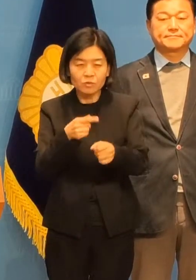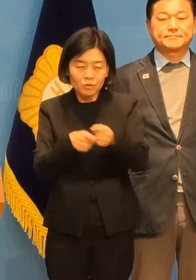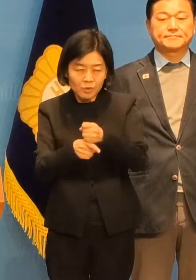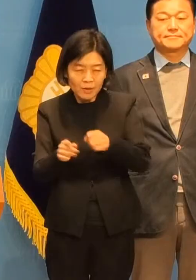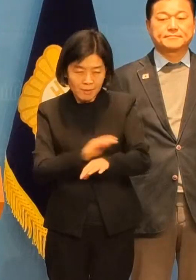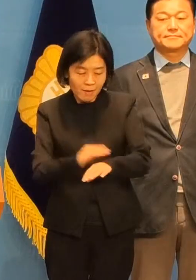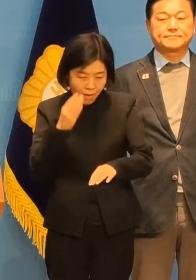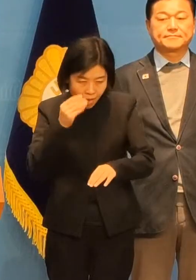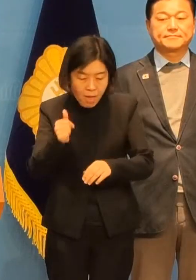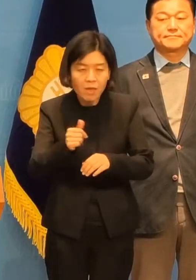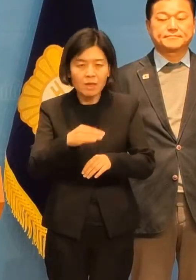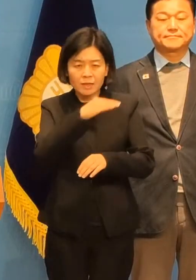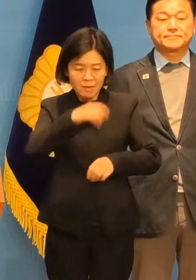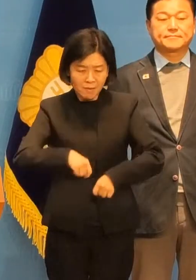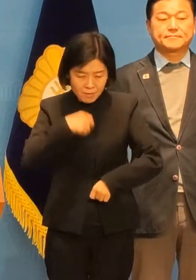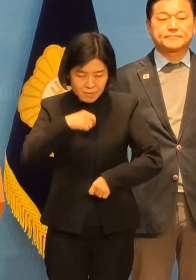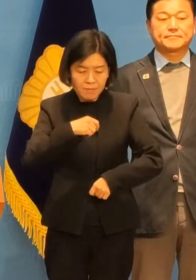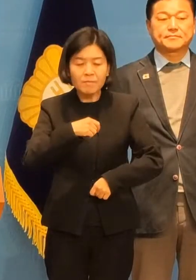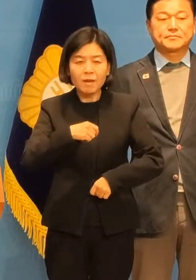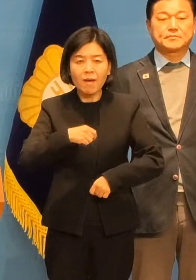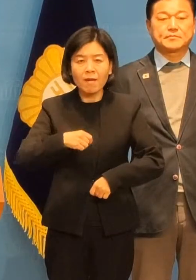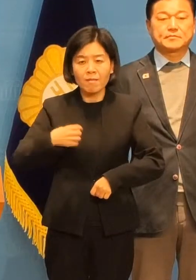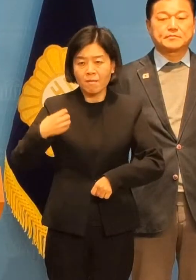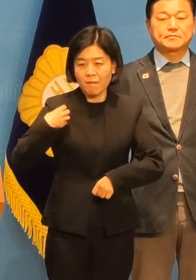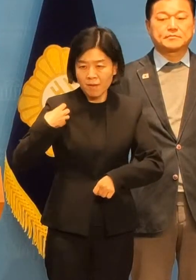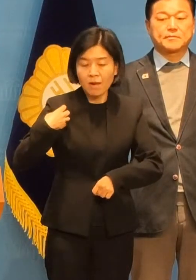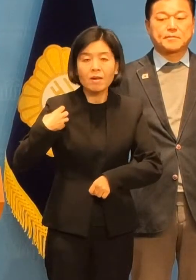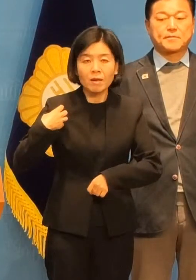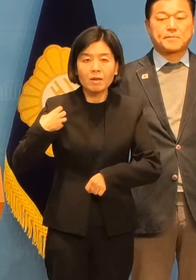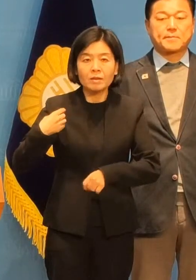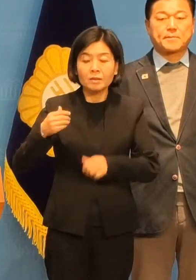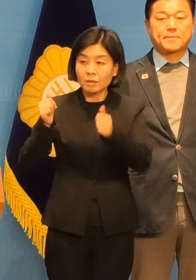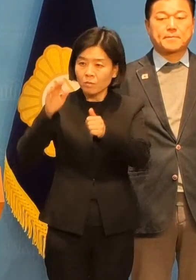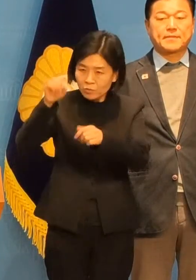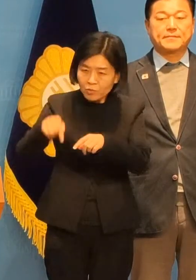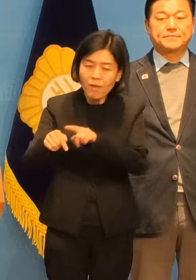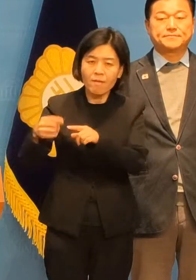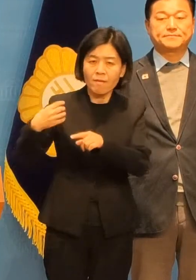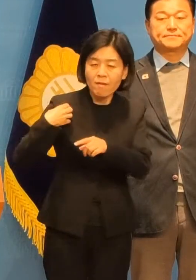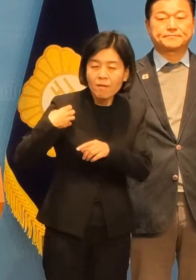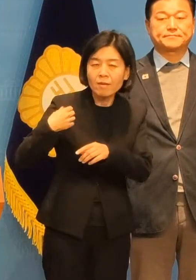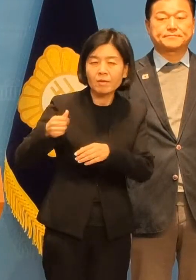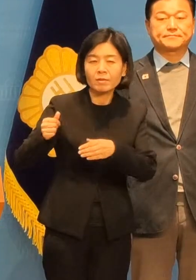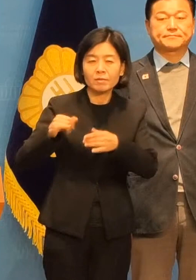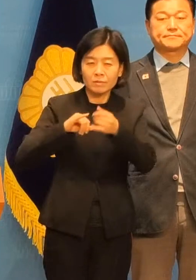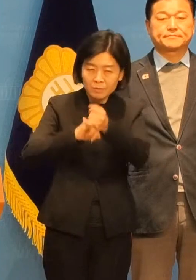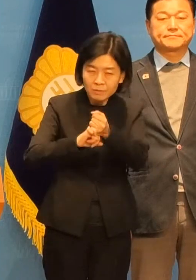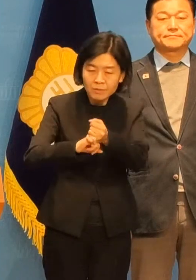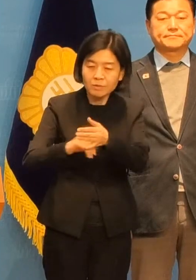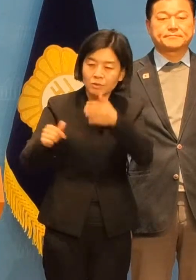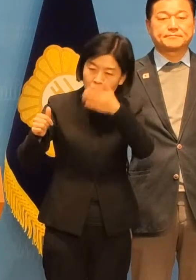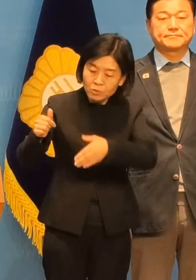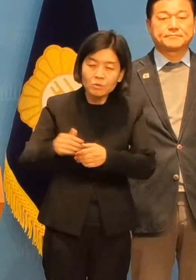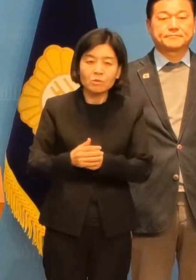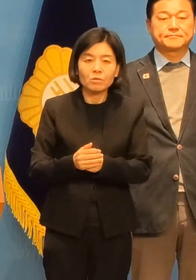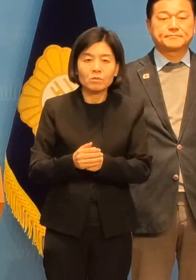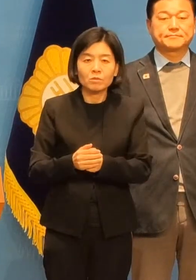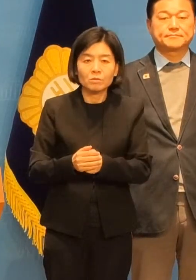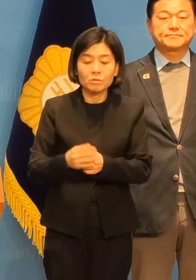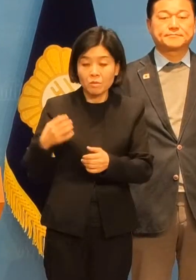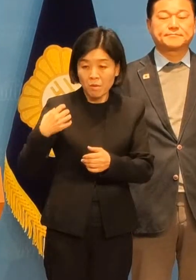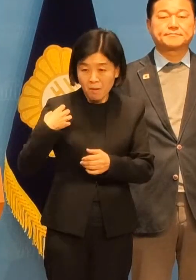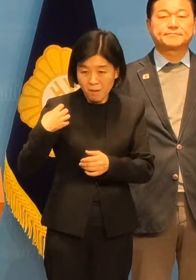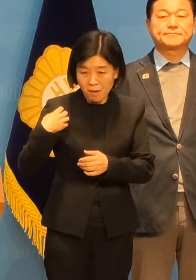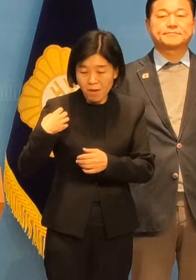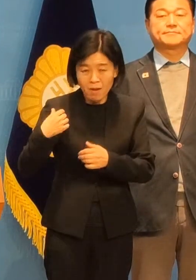세우는데 사법부가 제 역할을 하기를 다시 한번 강력히 촉구드립니다. 그렇지 않다면